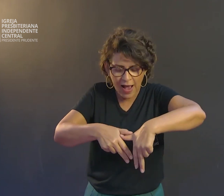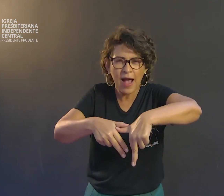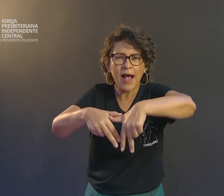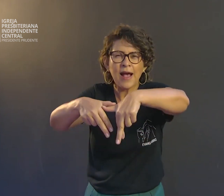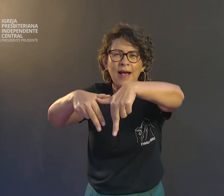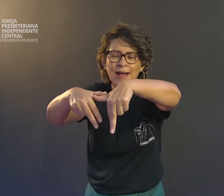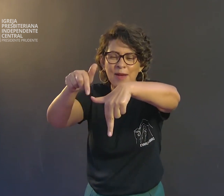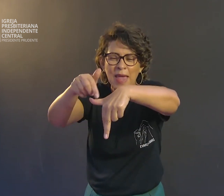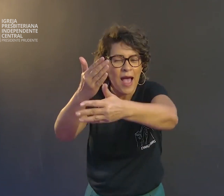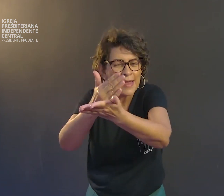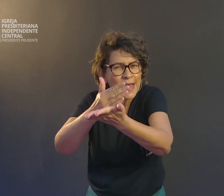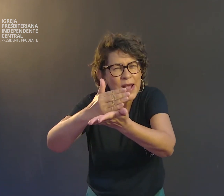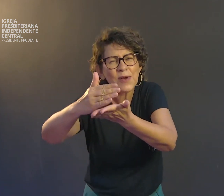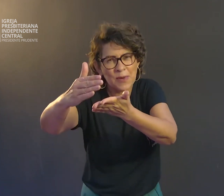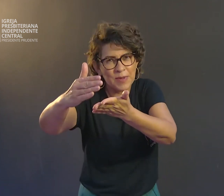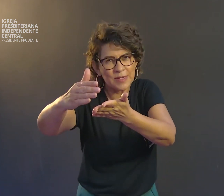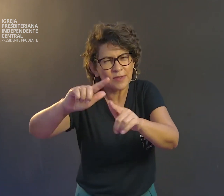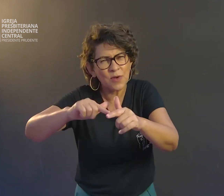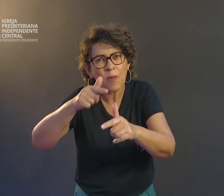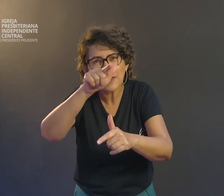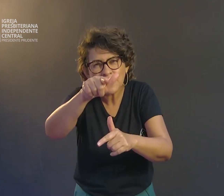mas ainda há muito o que você precisa aprender.